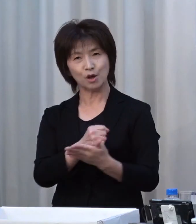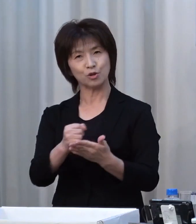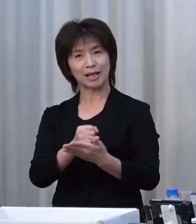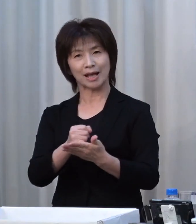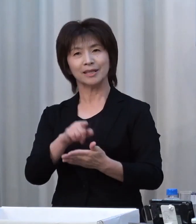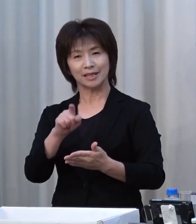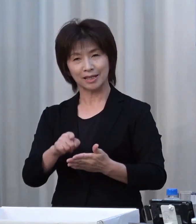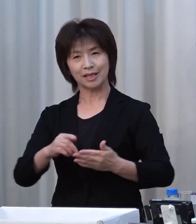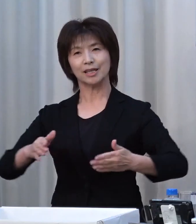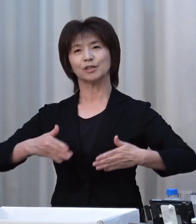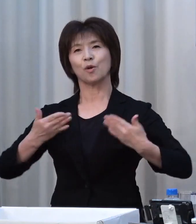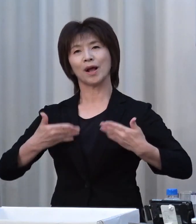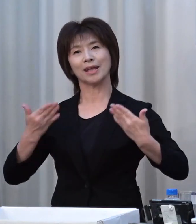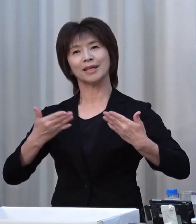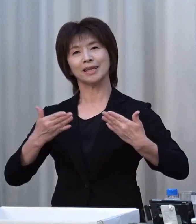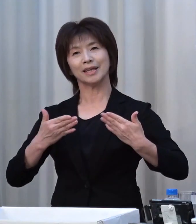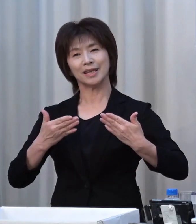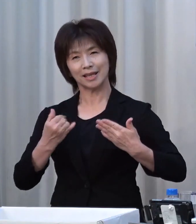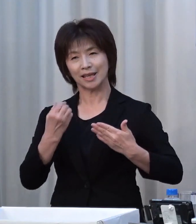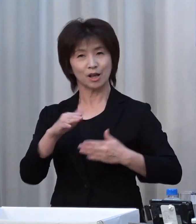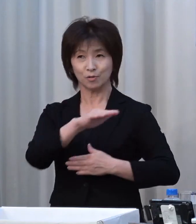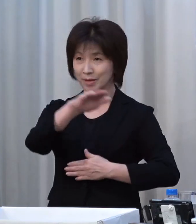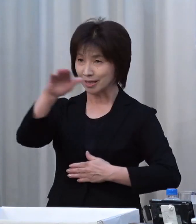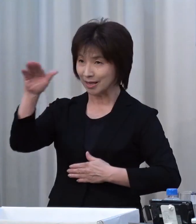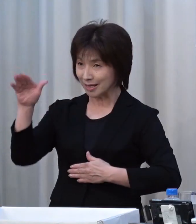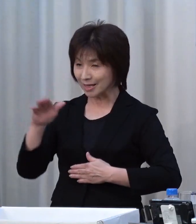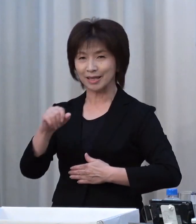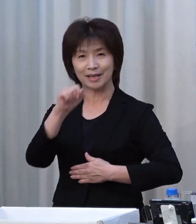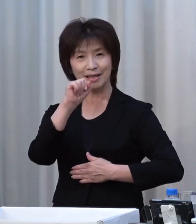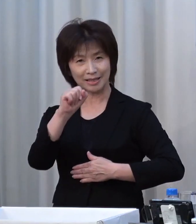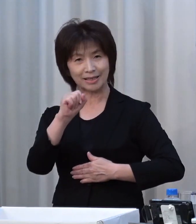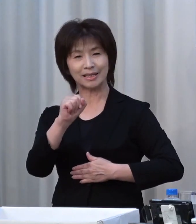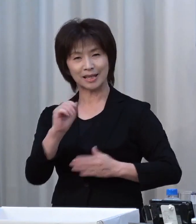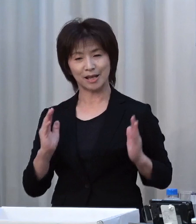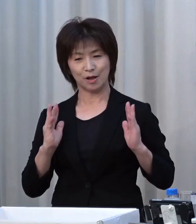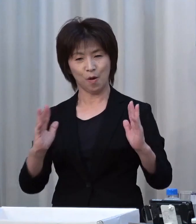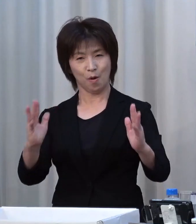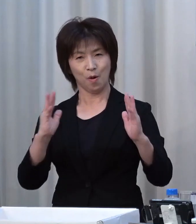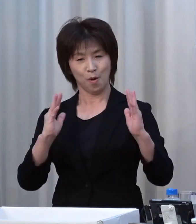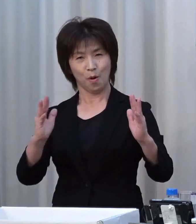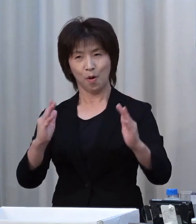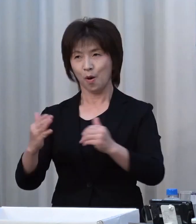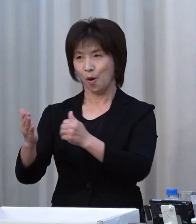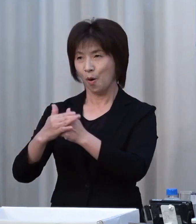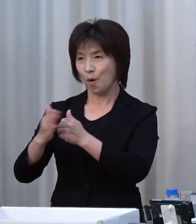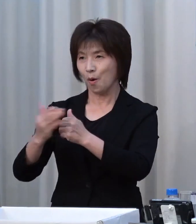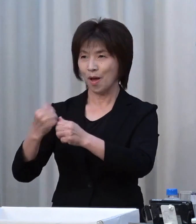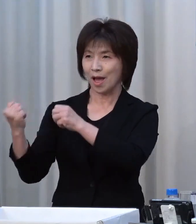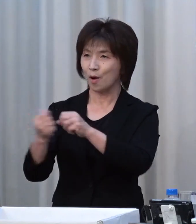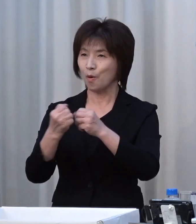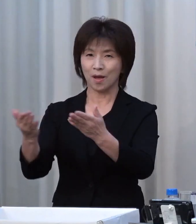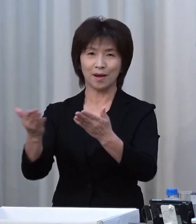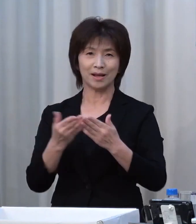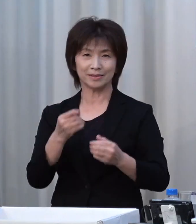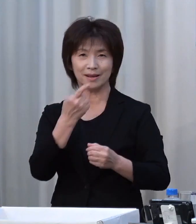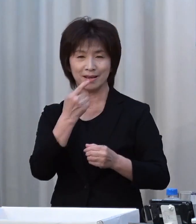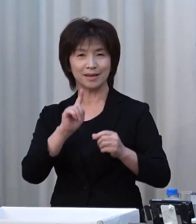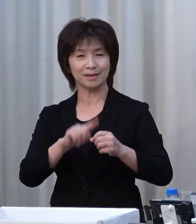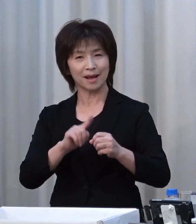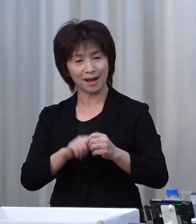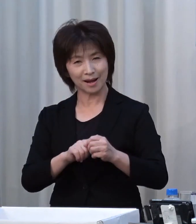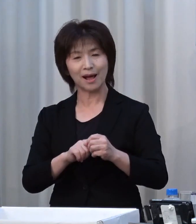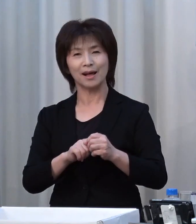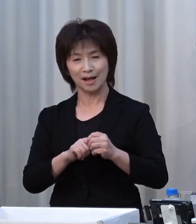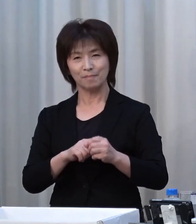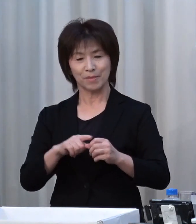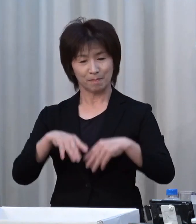を走る爽快感とアクアラインマラソン名物の沿道からの熱い応援を味わいながら千葉の魅力をぎ